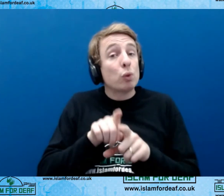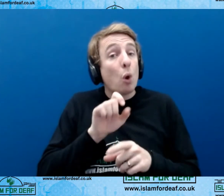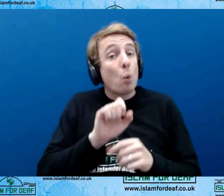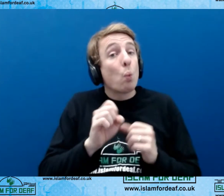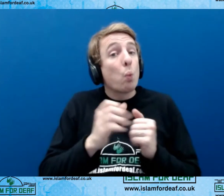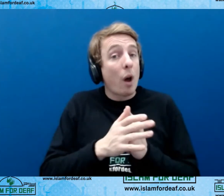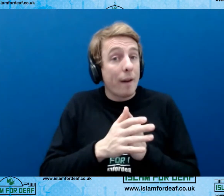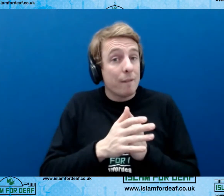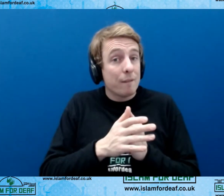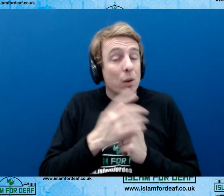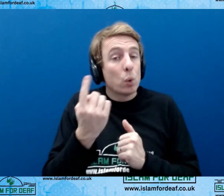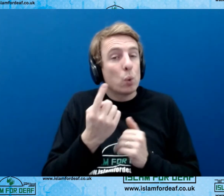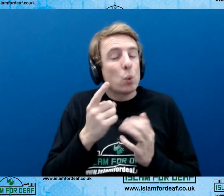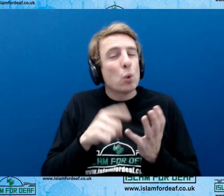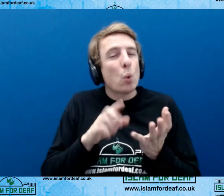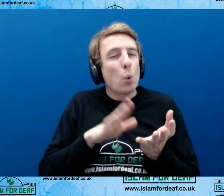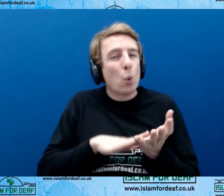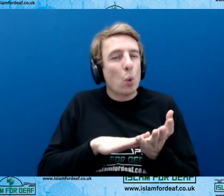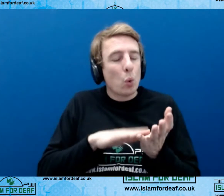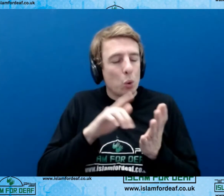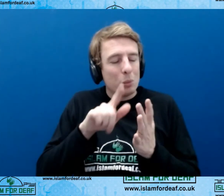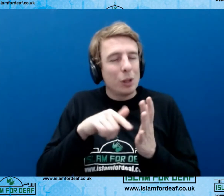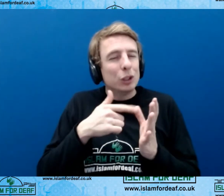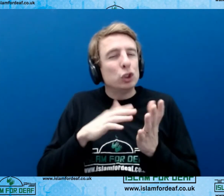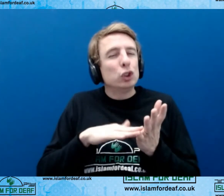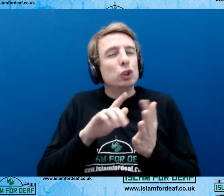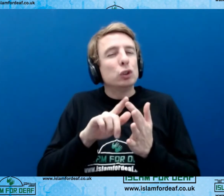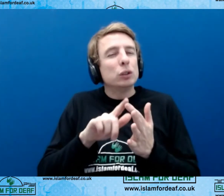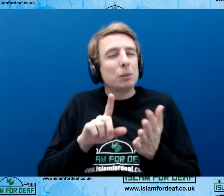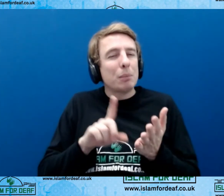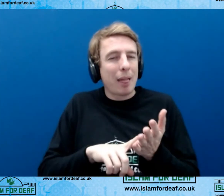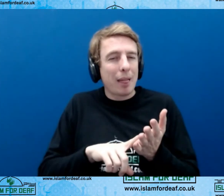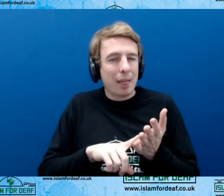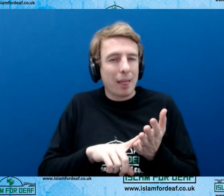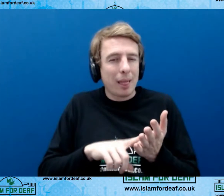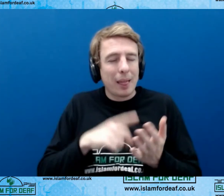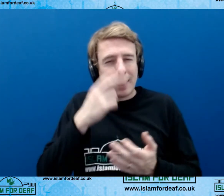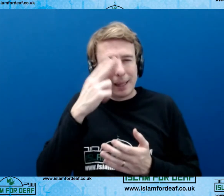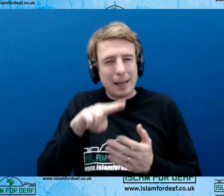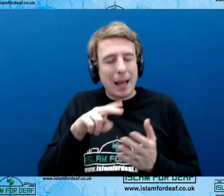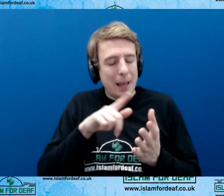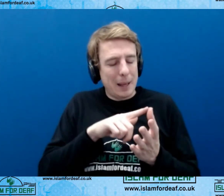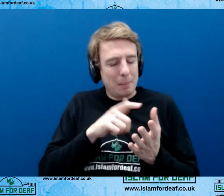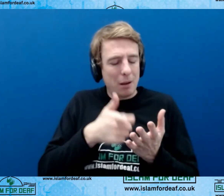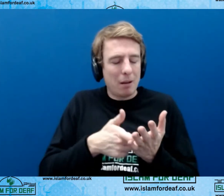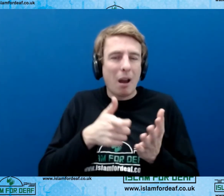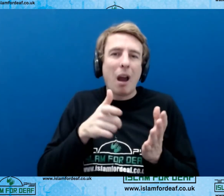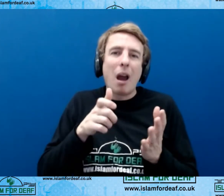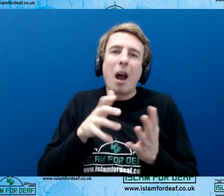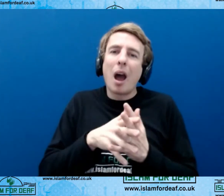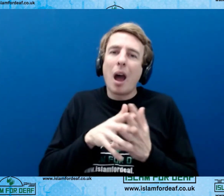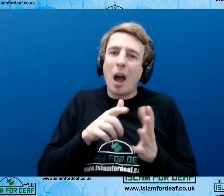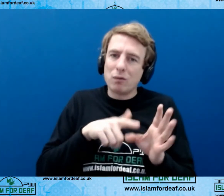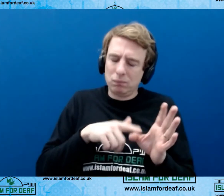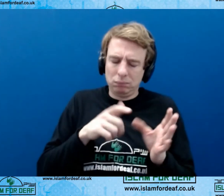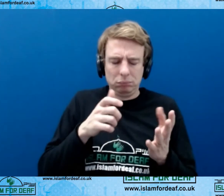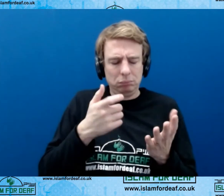اسمها أروى. And Jamil's name was Arwa. أروى بنت حرب، أبوها اسمه